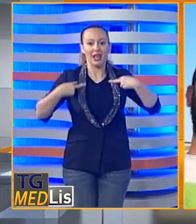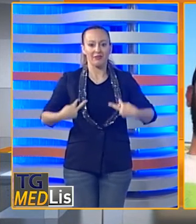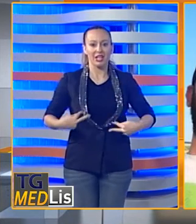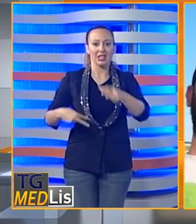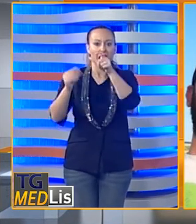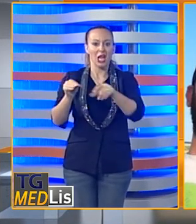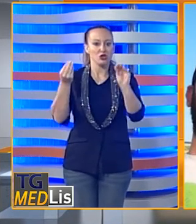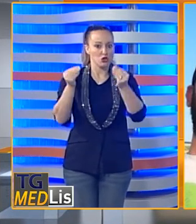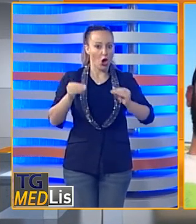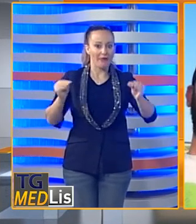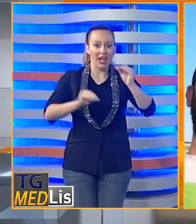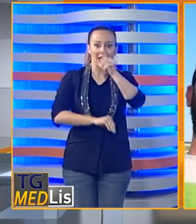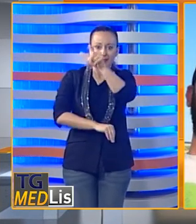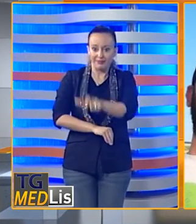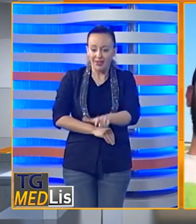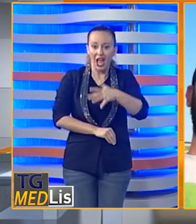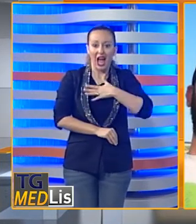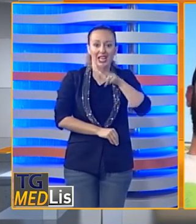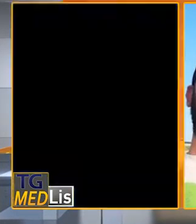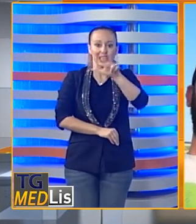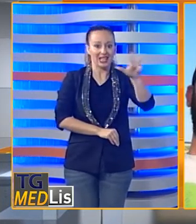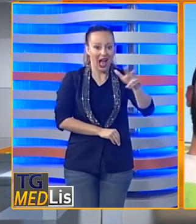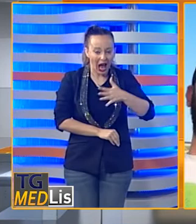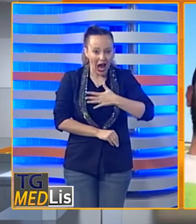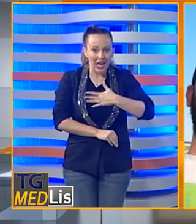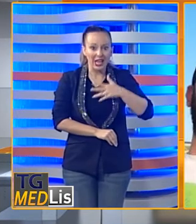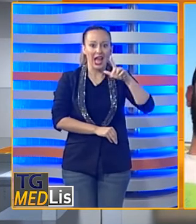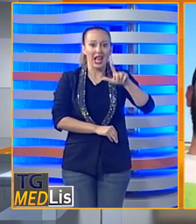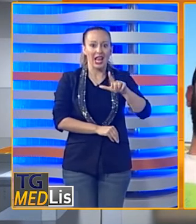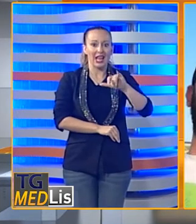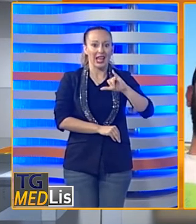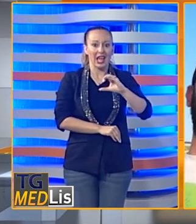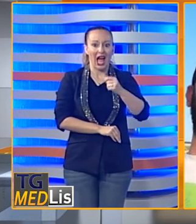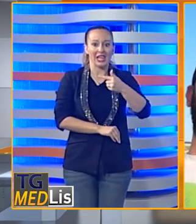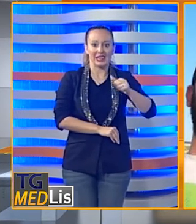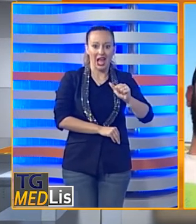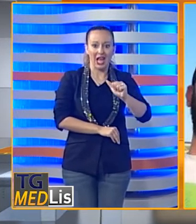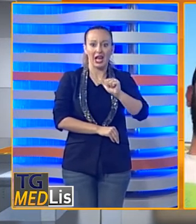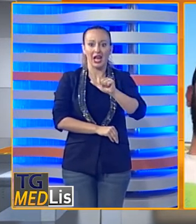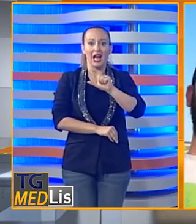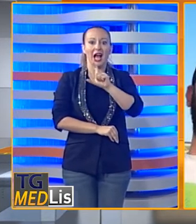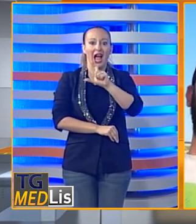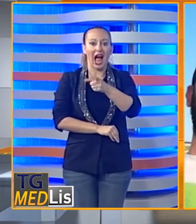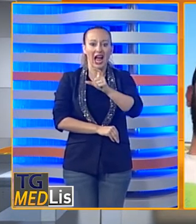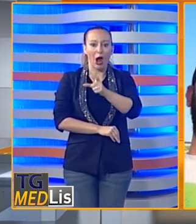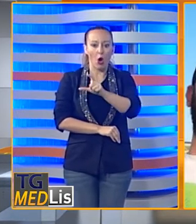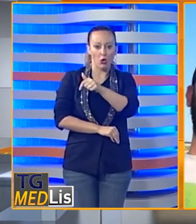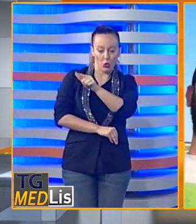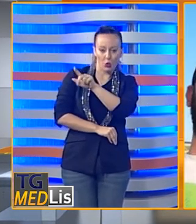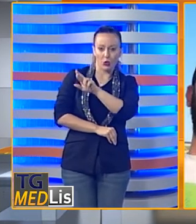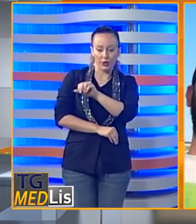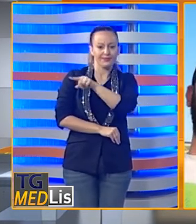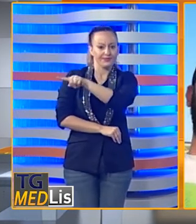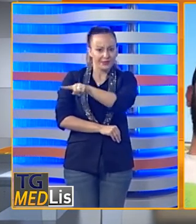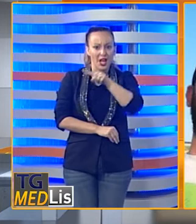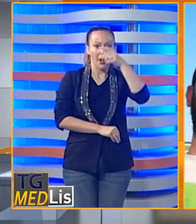Calogero Licata, di Petralia Sottana, mentre la moglie, Valentina Nisi, di 30, nello schianto